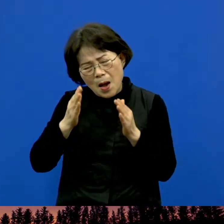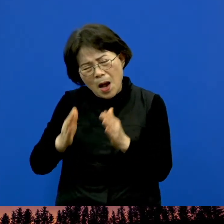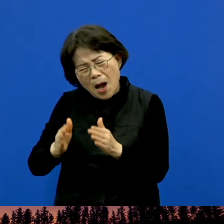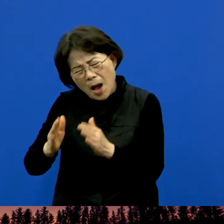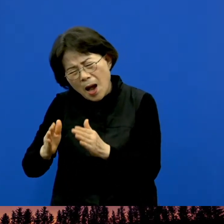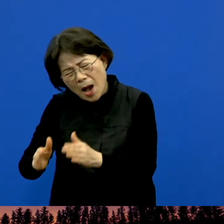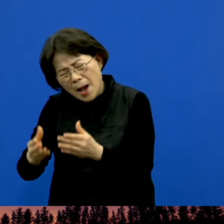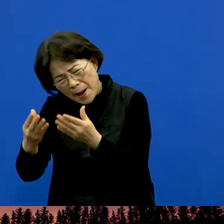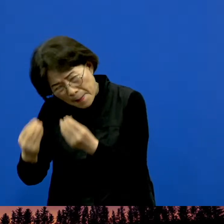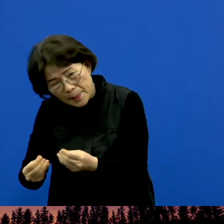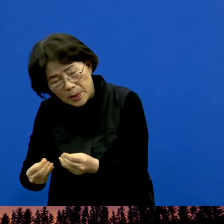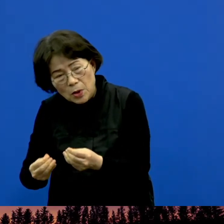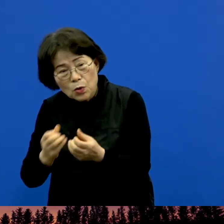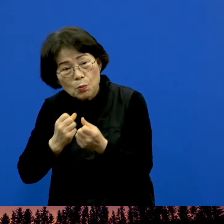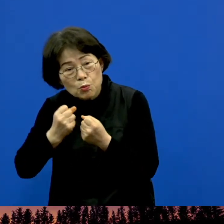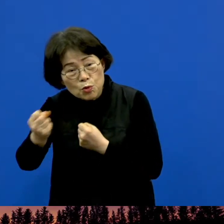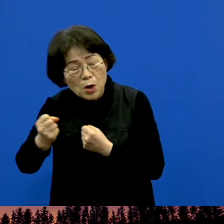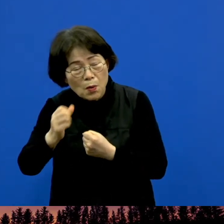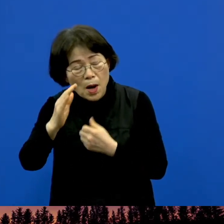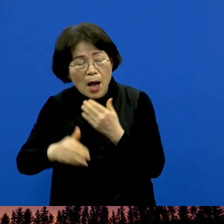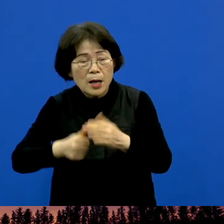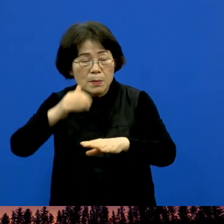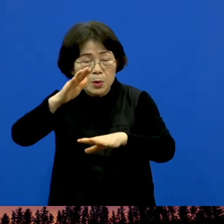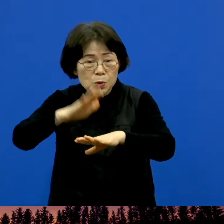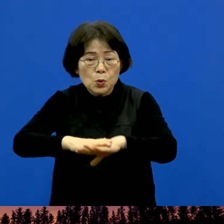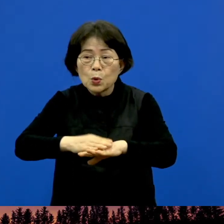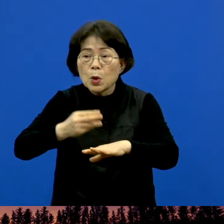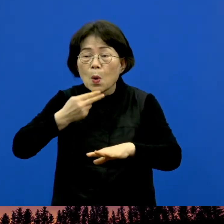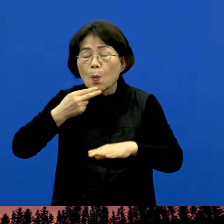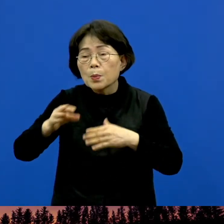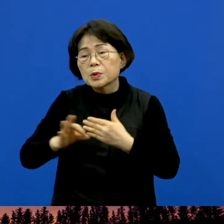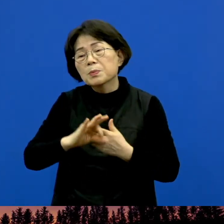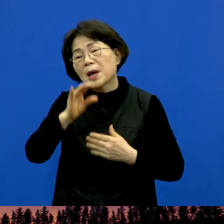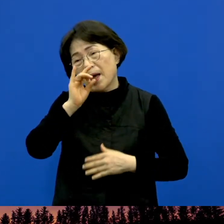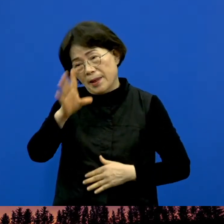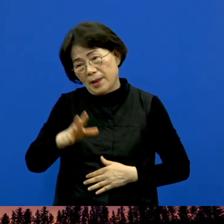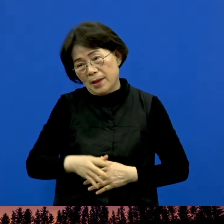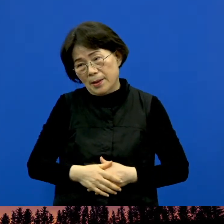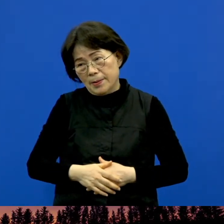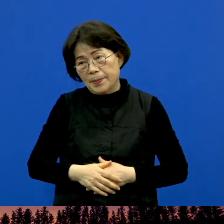걸 다 갖췄는데도 하나님의 손이 얹어지지 않으면 안 되는 거예요.